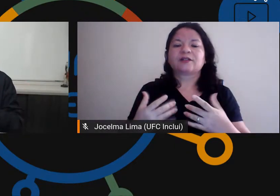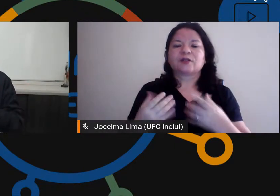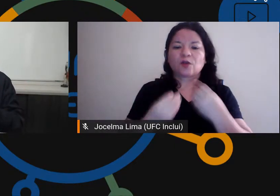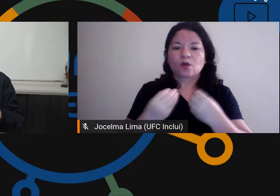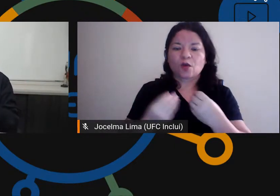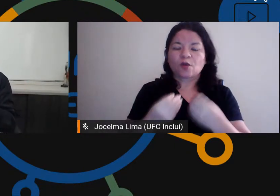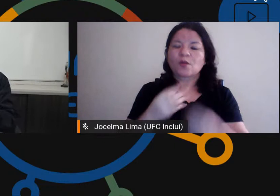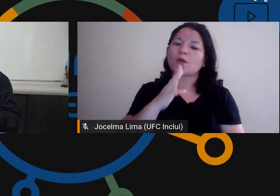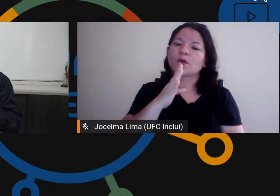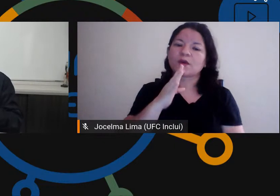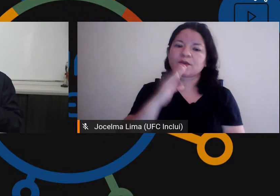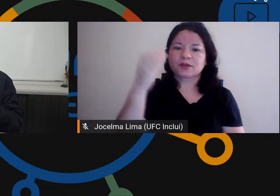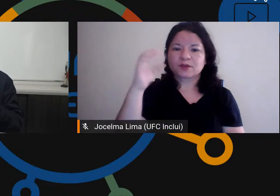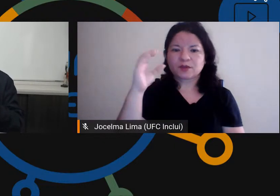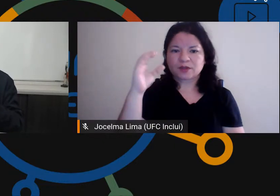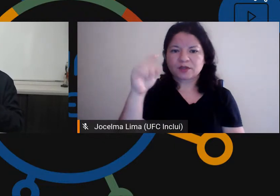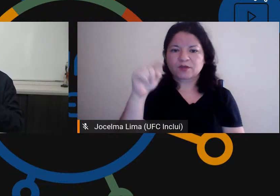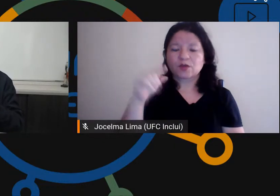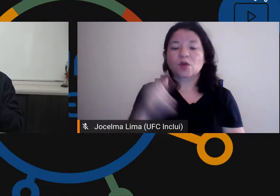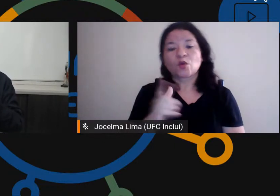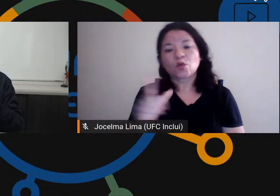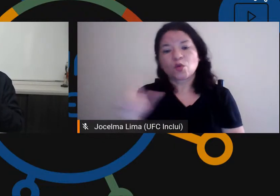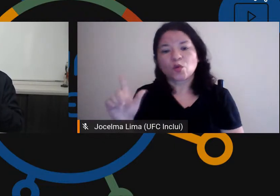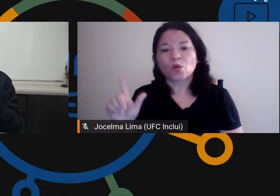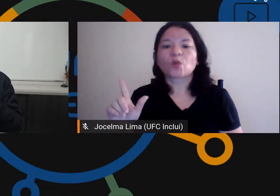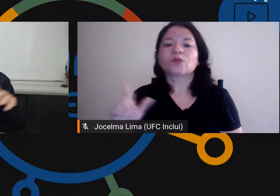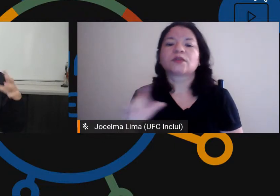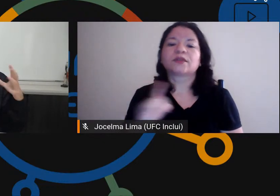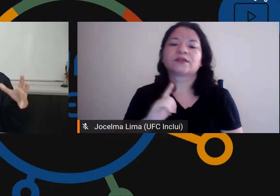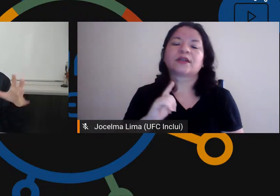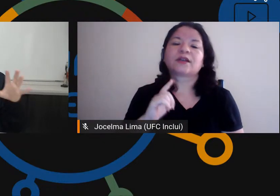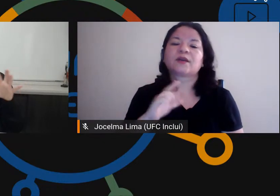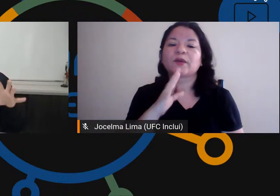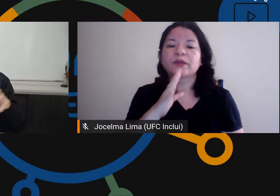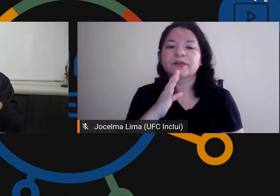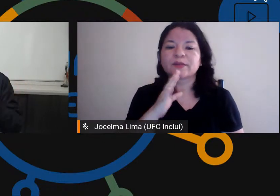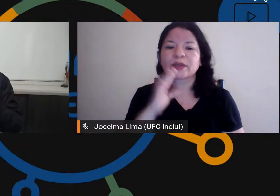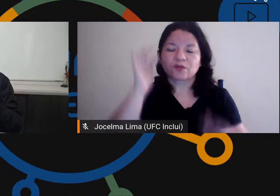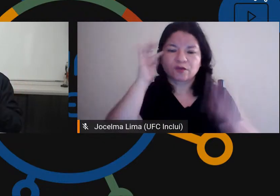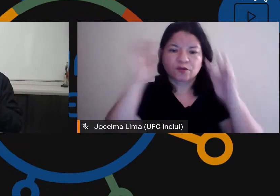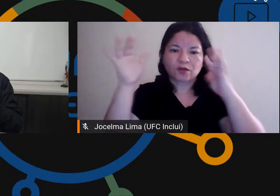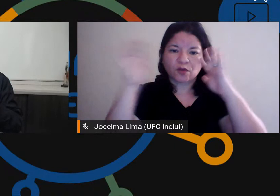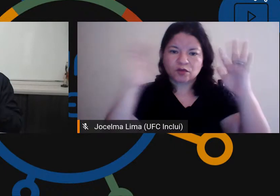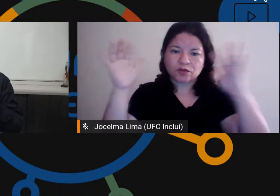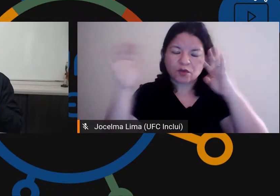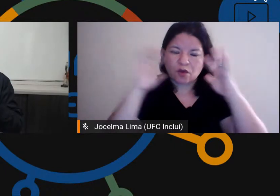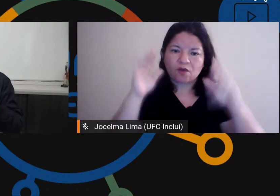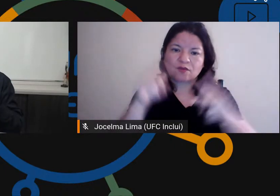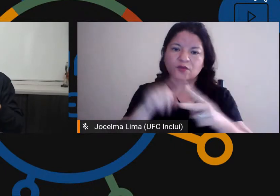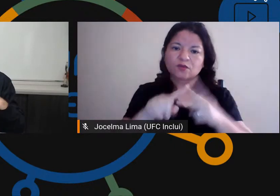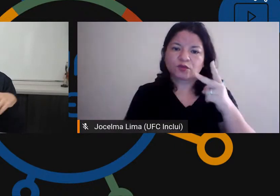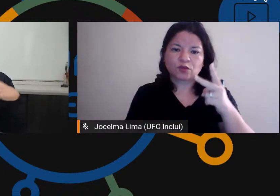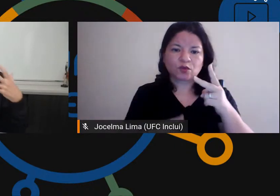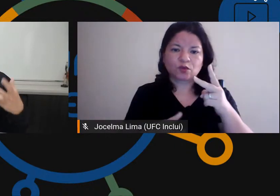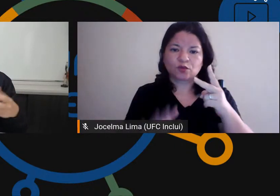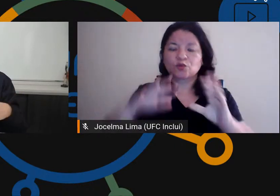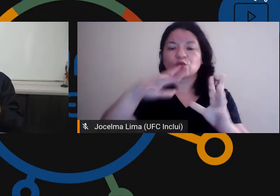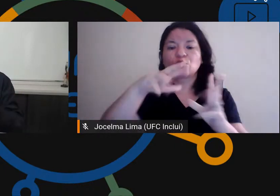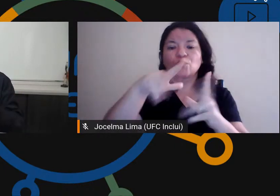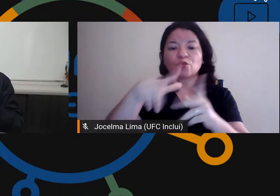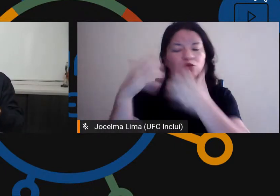científico, tá? E numa outra parte, pelo conhecimento filosófico. Ou seja, as duas grandes vertentes do mundo racional ou